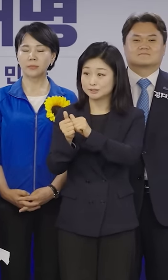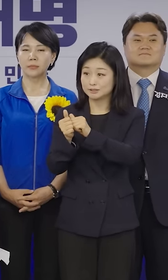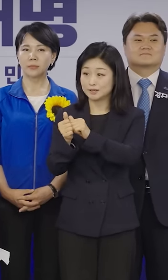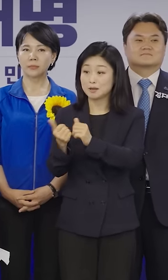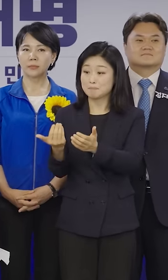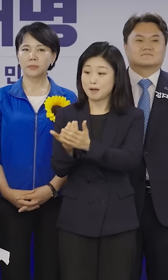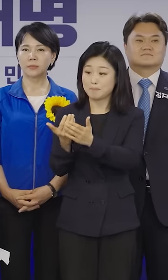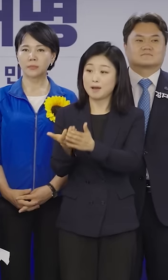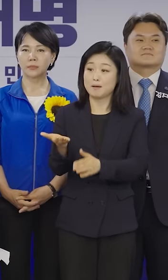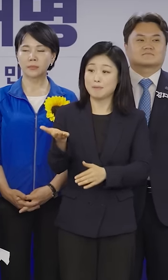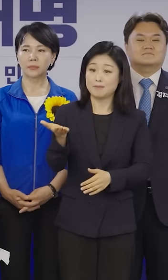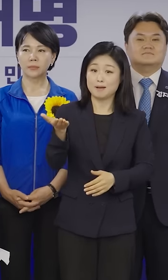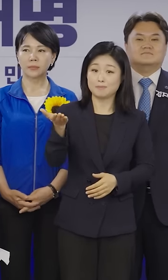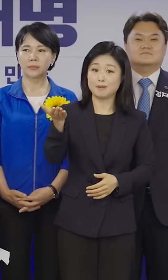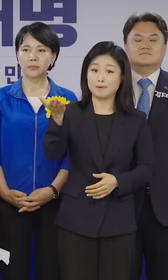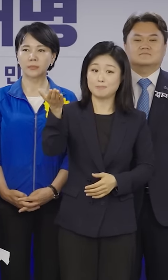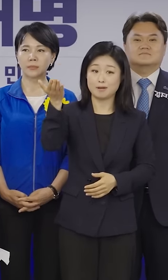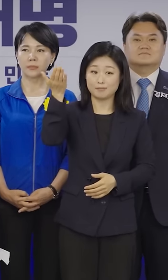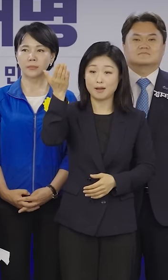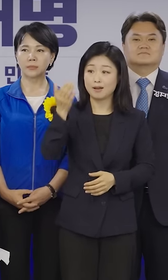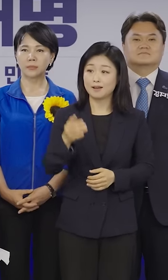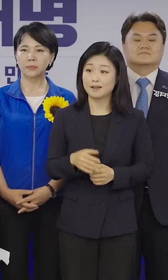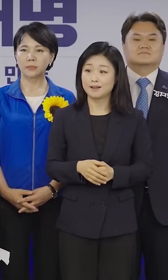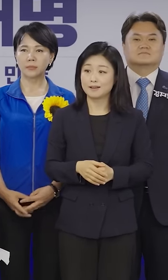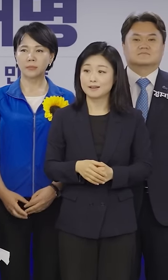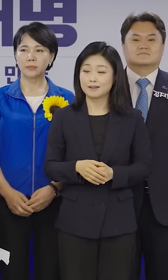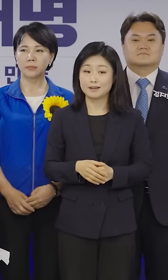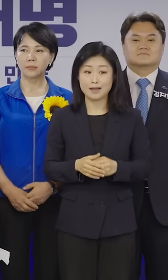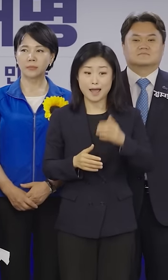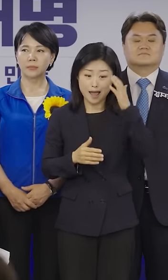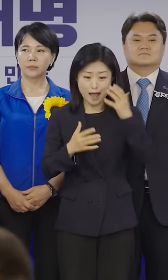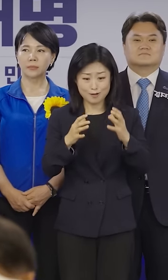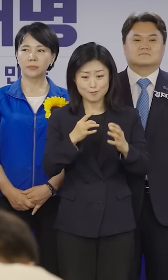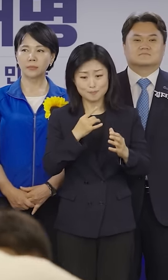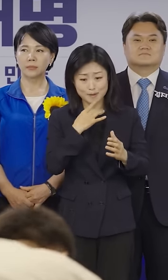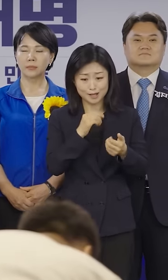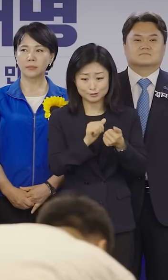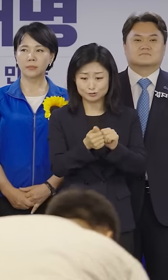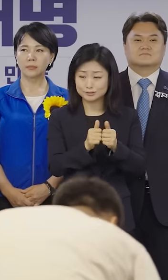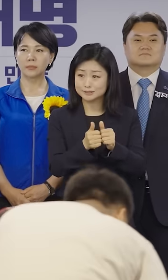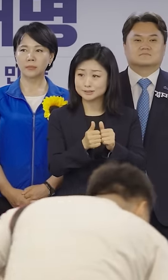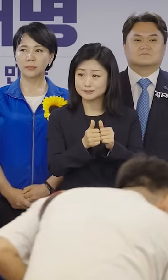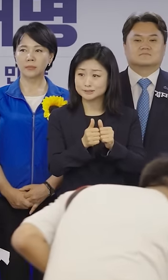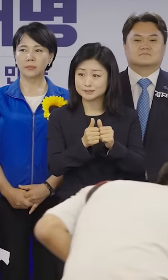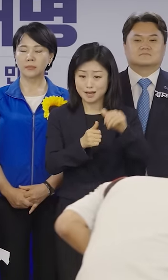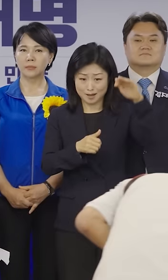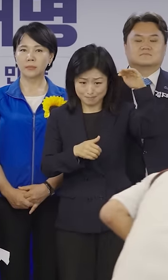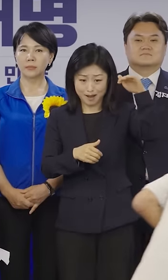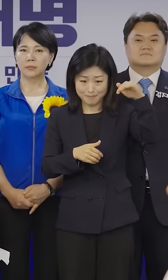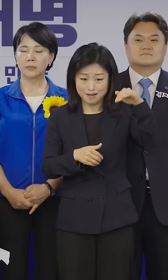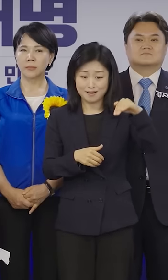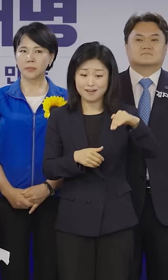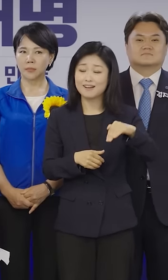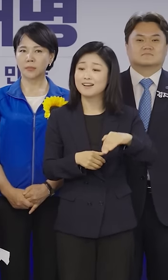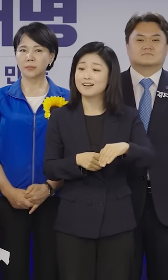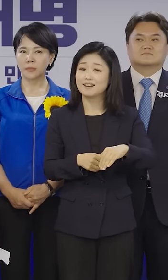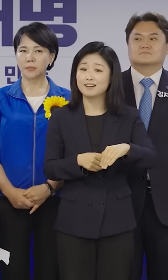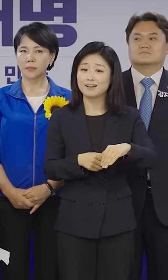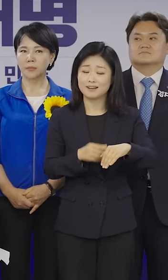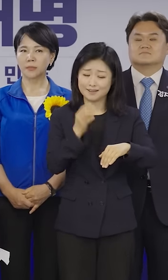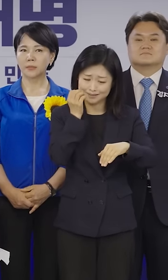주식시장이 계속 성장해서 주가지수가 올라가고 있는데 이 대한민국 주식시장만 역주행을 하고